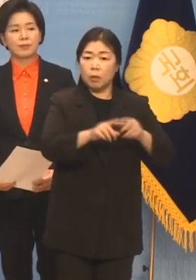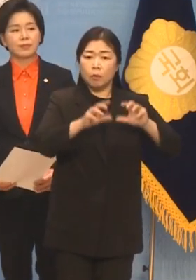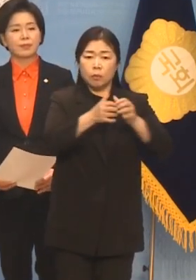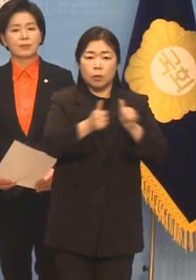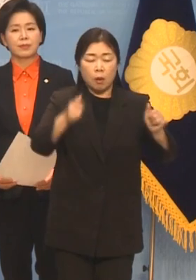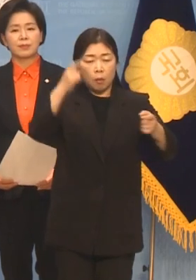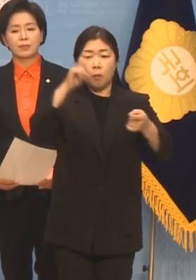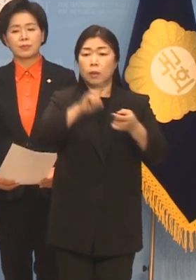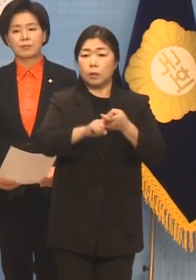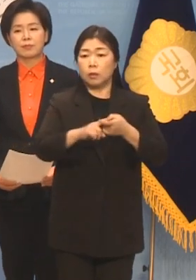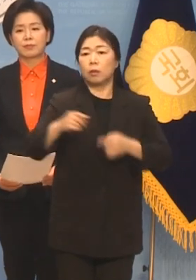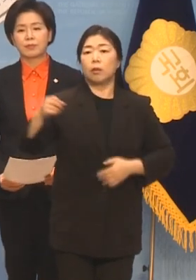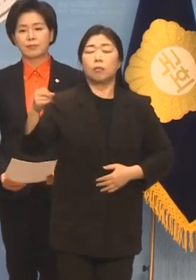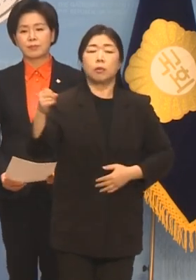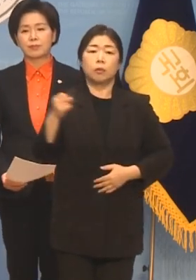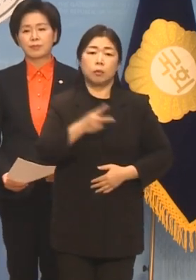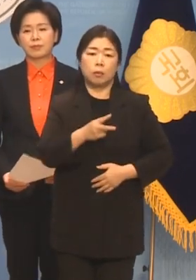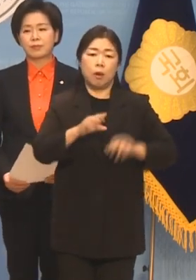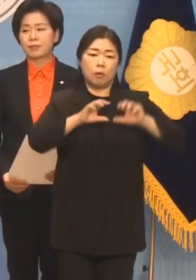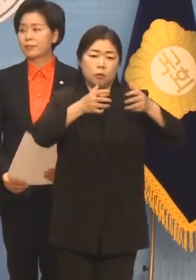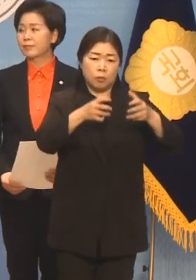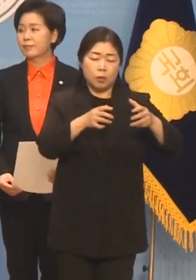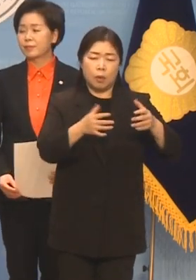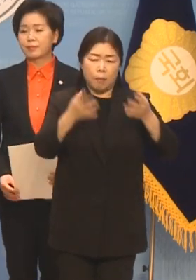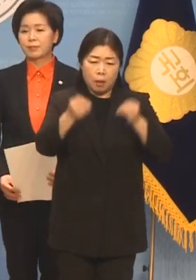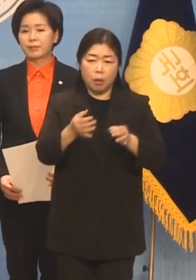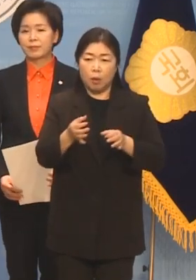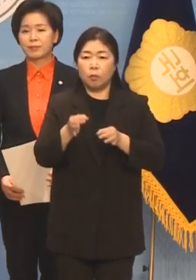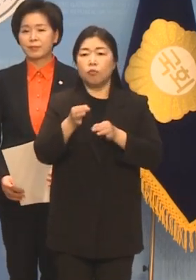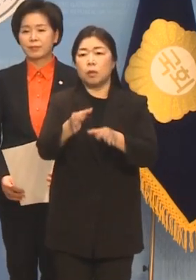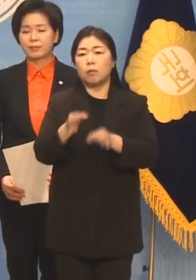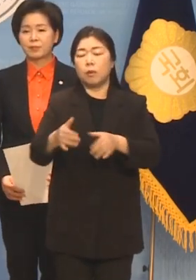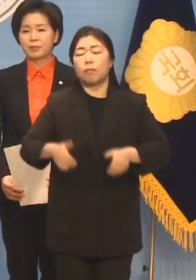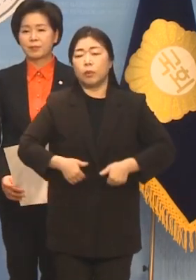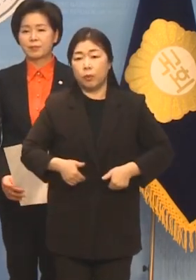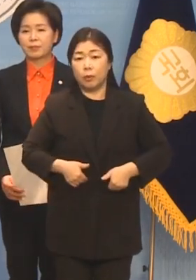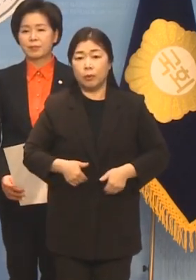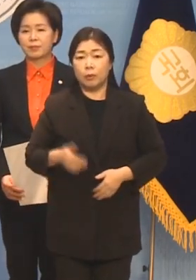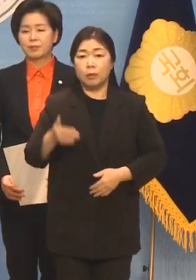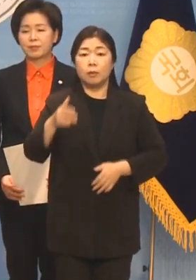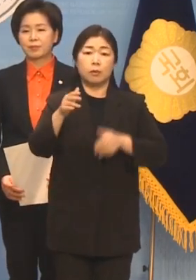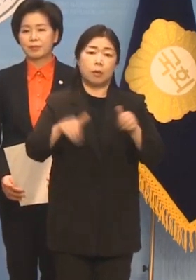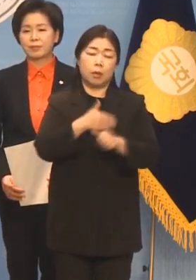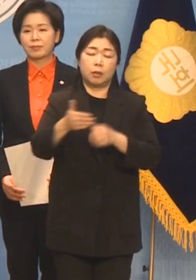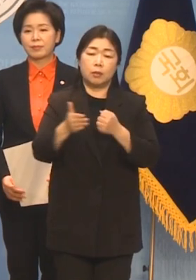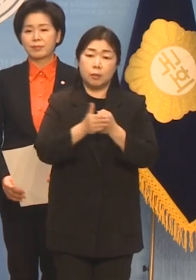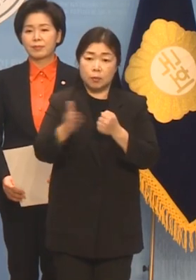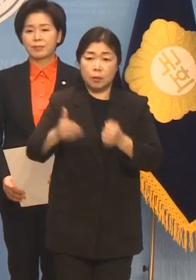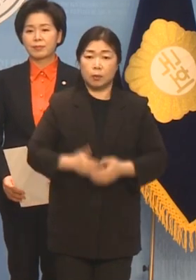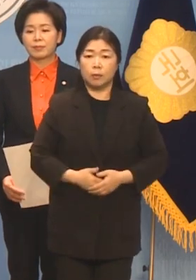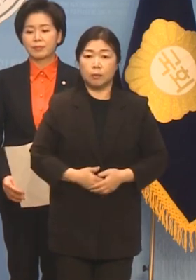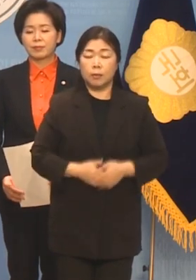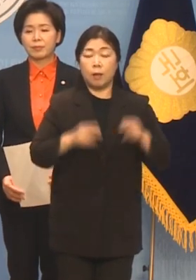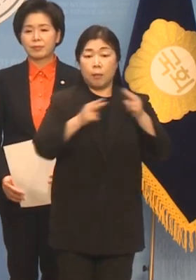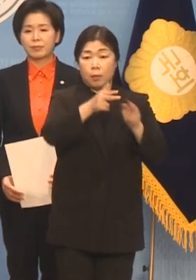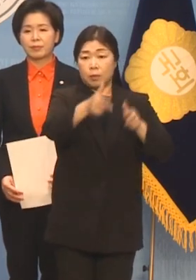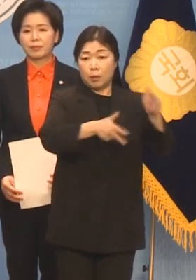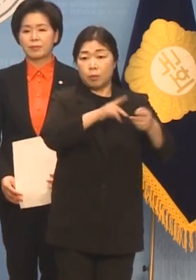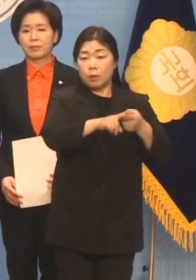국민들의 관심 그리고 또 국가적으로 많은 투자가 지금 진행돼야 되는 상황이기 때문에 이 반도체 산업에